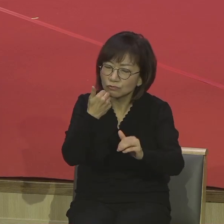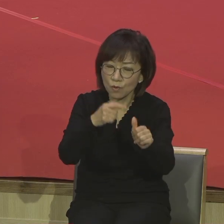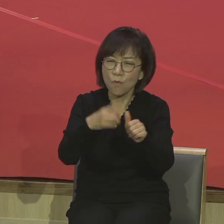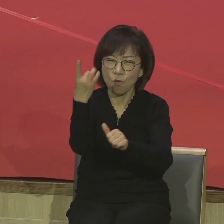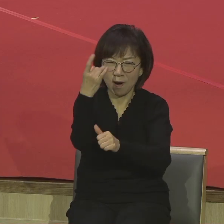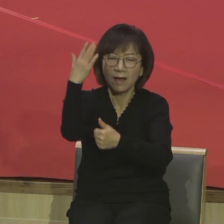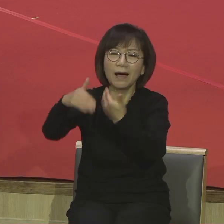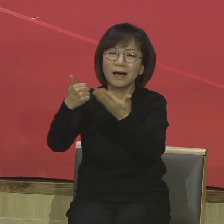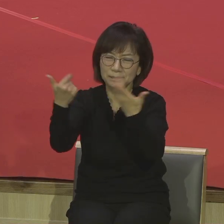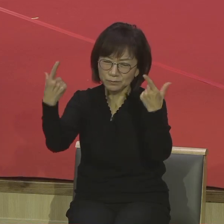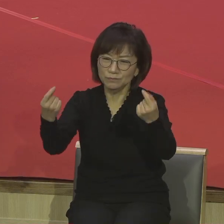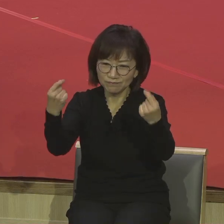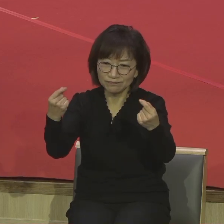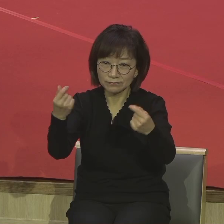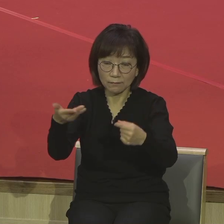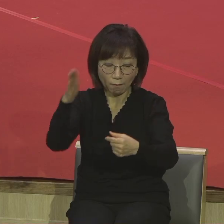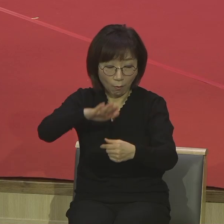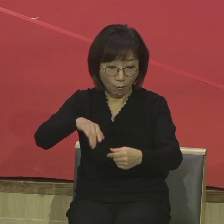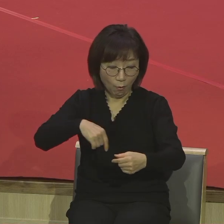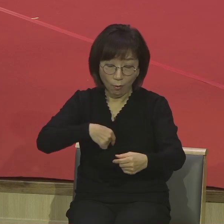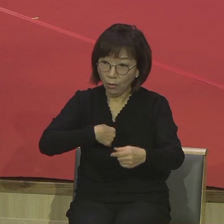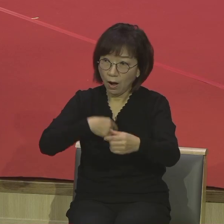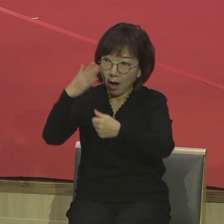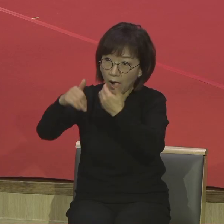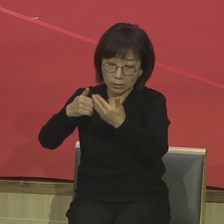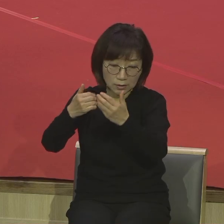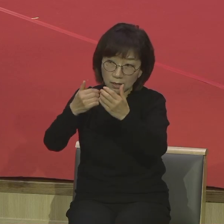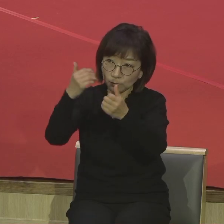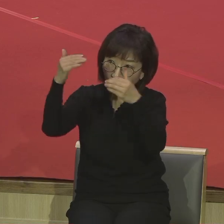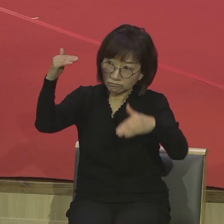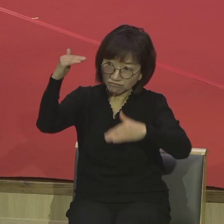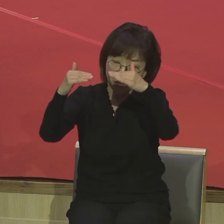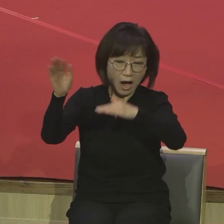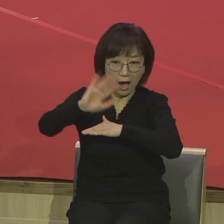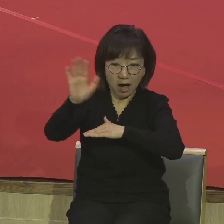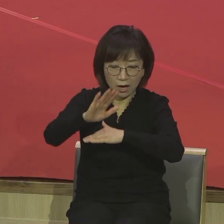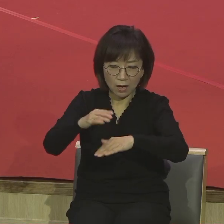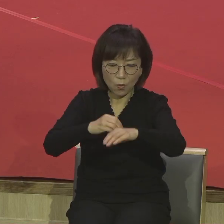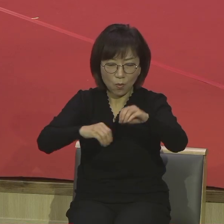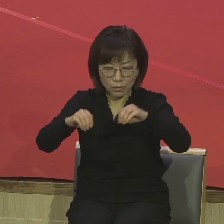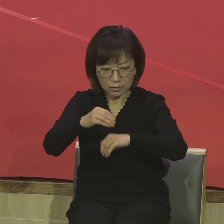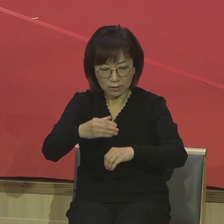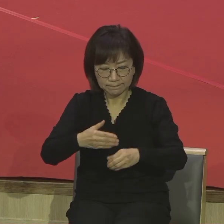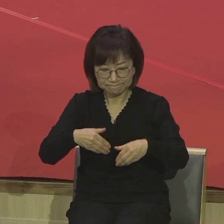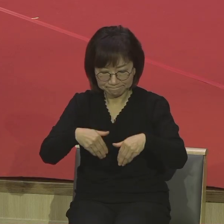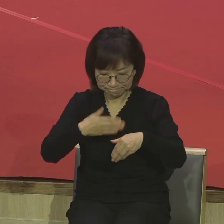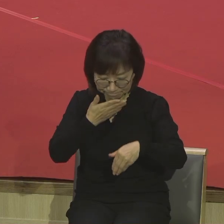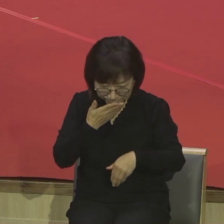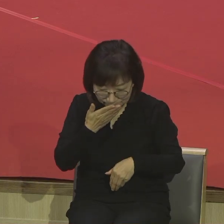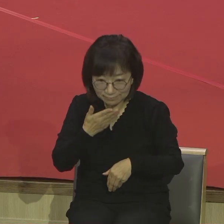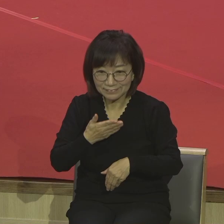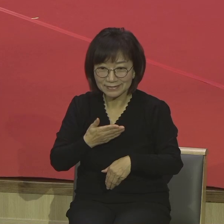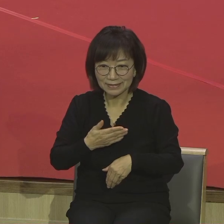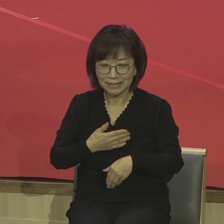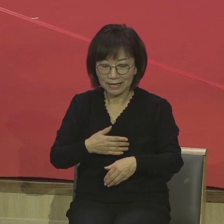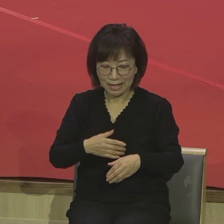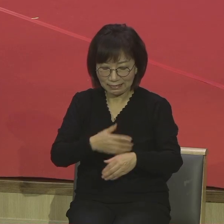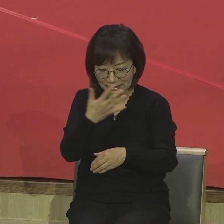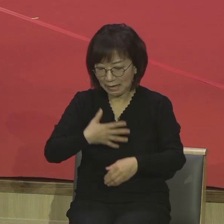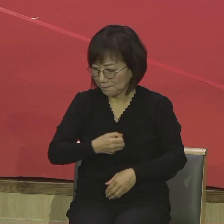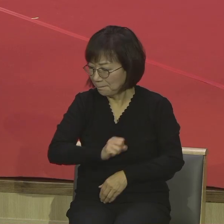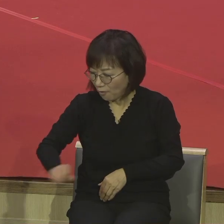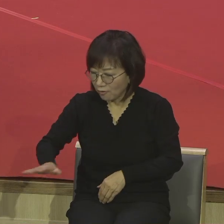것으로 여기지 아니하시고 오히려 자기를 위하여 종의 형체를 가지사 사람들과 같이 되셨고 사람의 모양으로